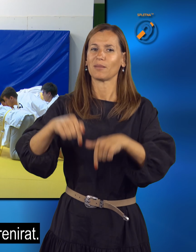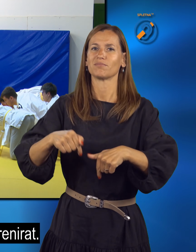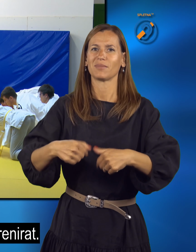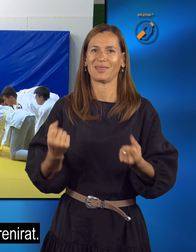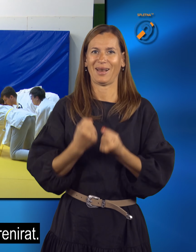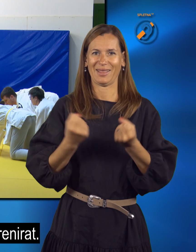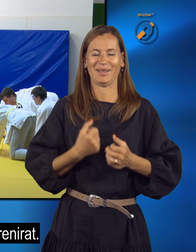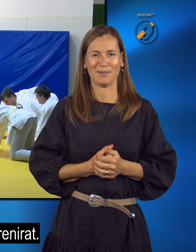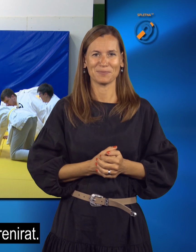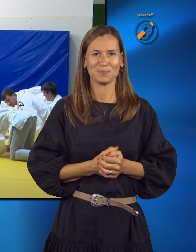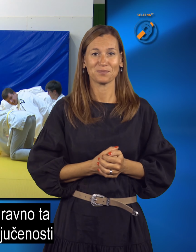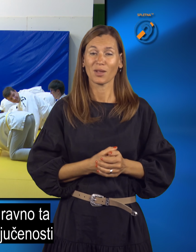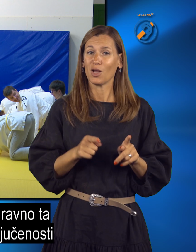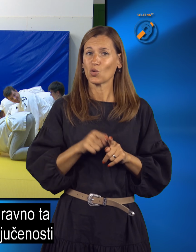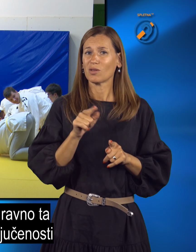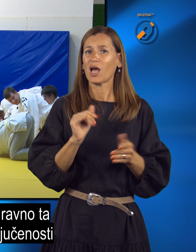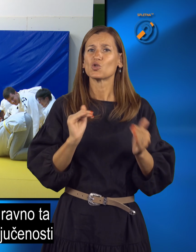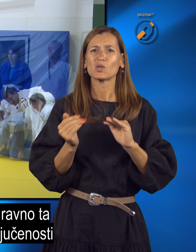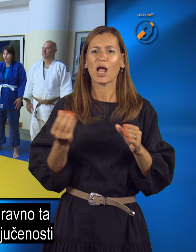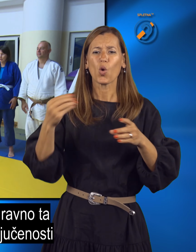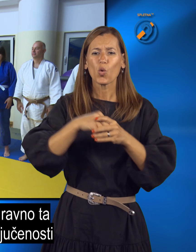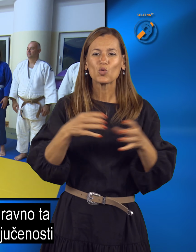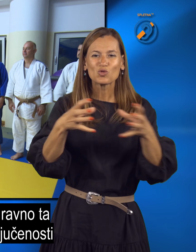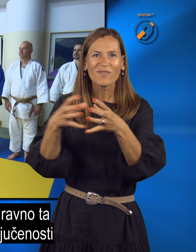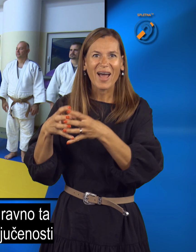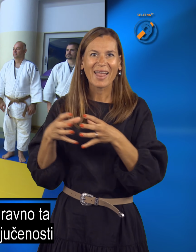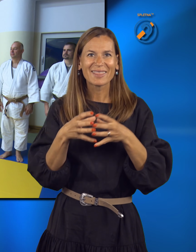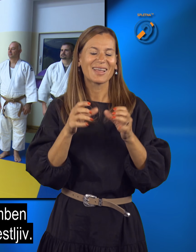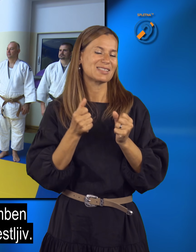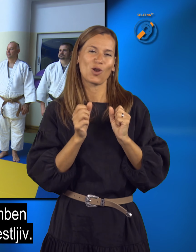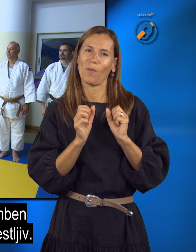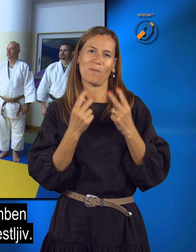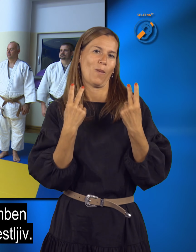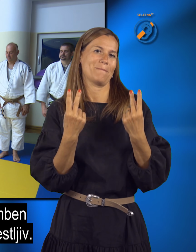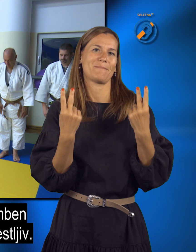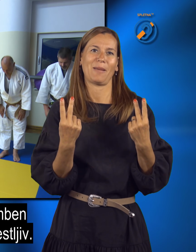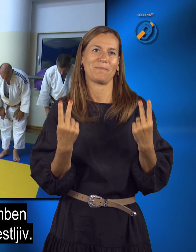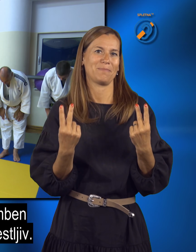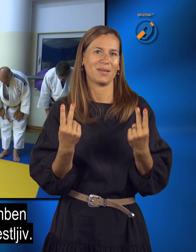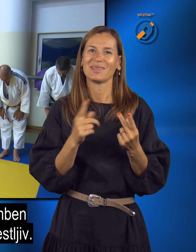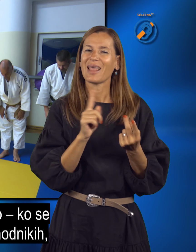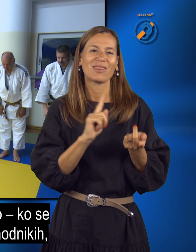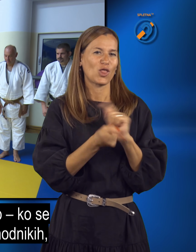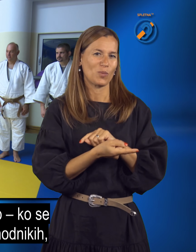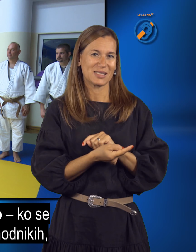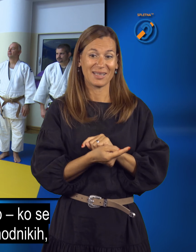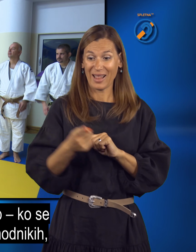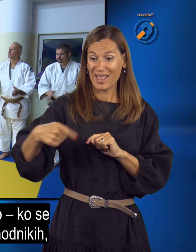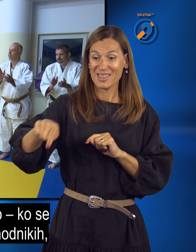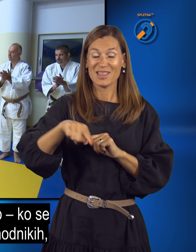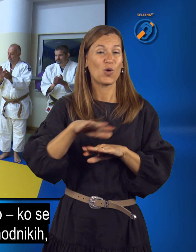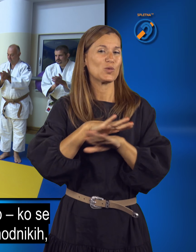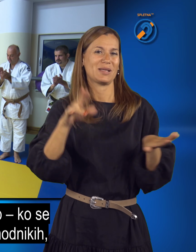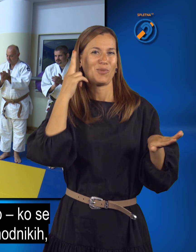prijen. Bi rekel, tudi ta socialni moment vključenosti je zelo pomemben oziroma nenadomestljiv. Bi rekel, njih